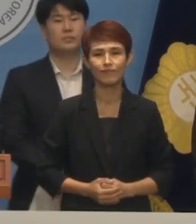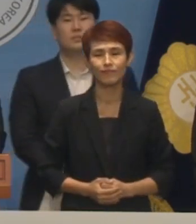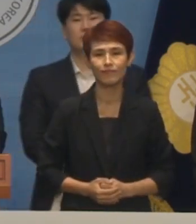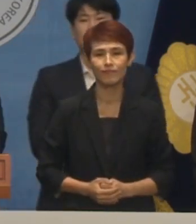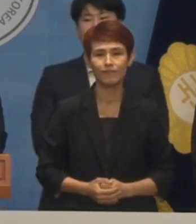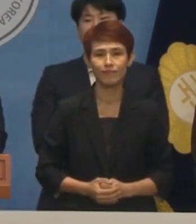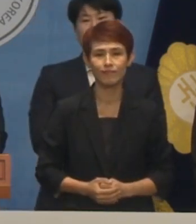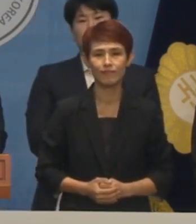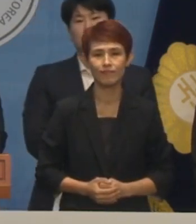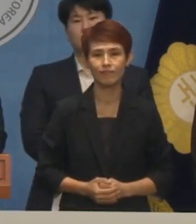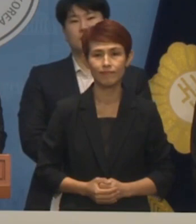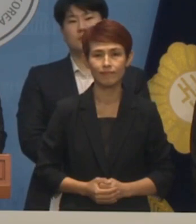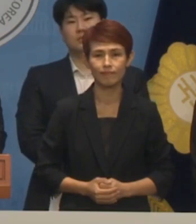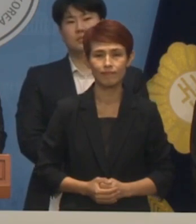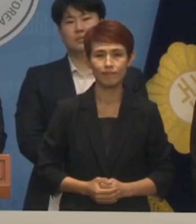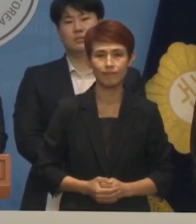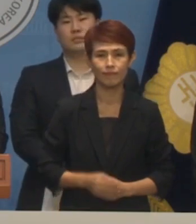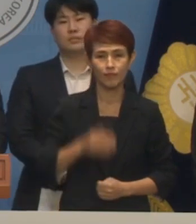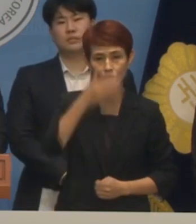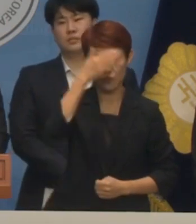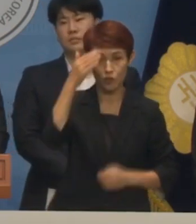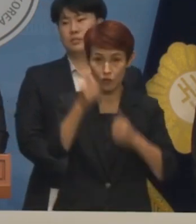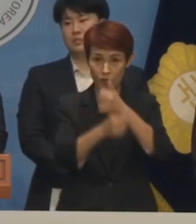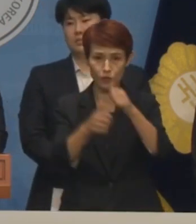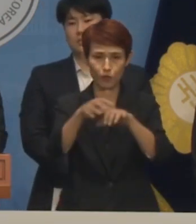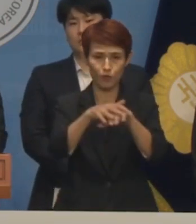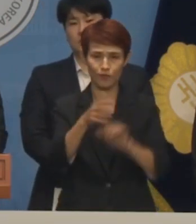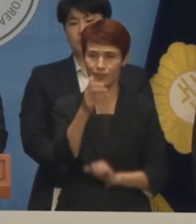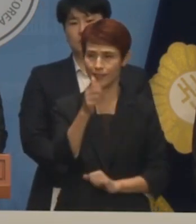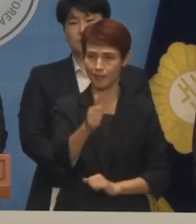네, 백승화 전국 청년위원회 조직국장입니다.